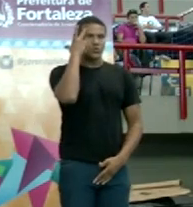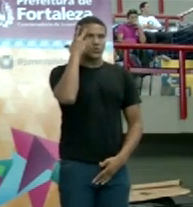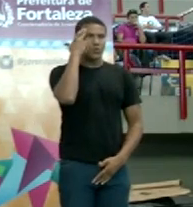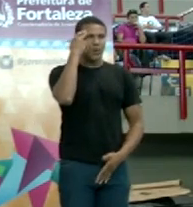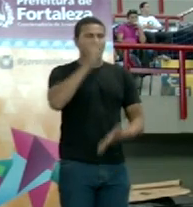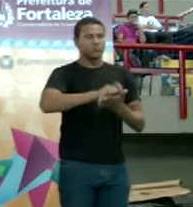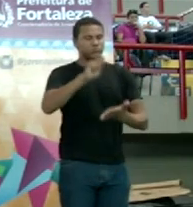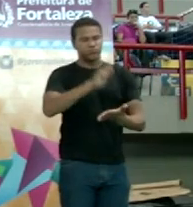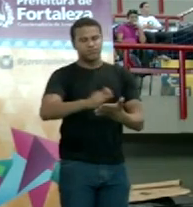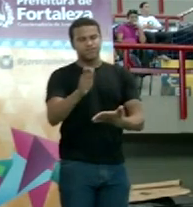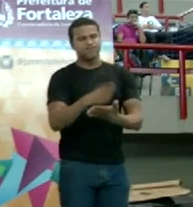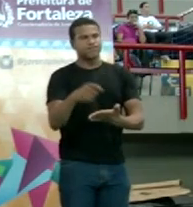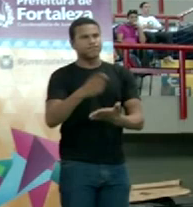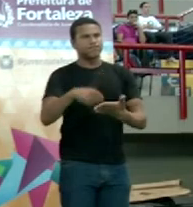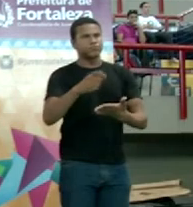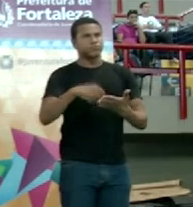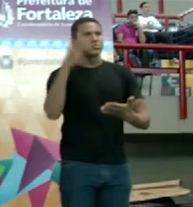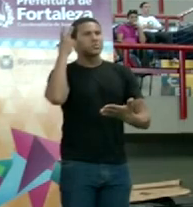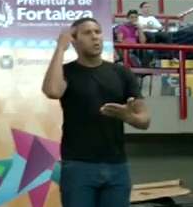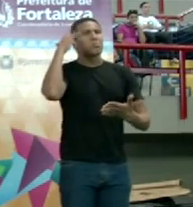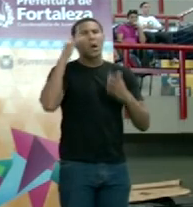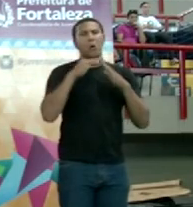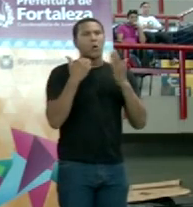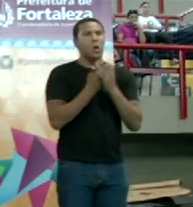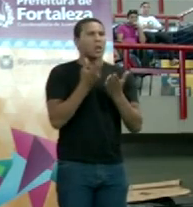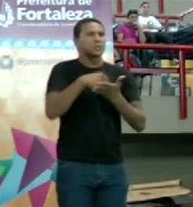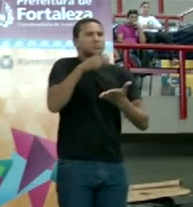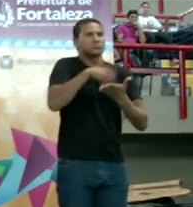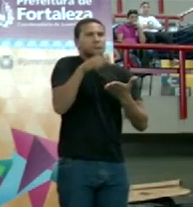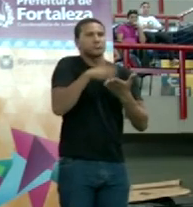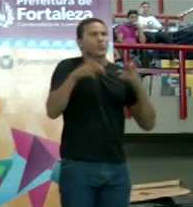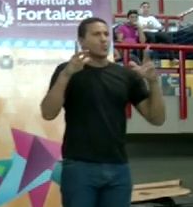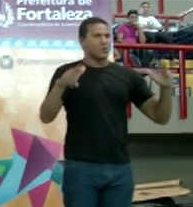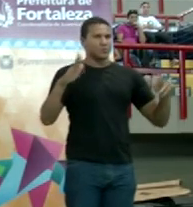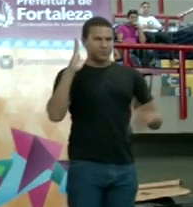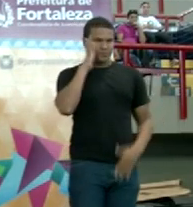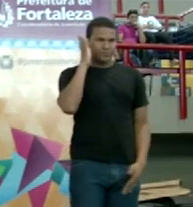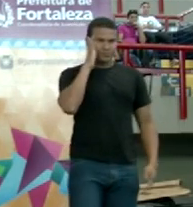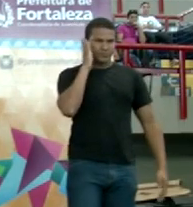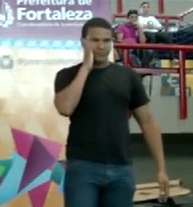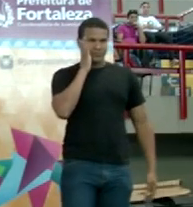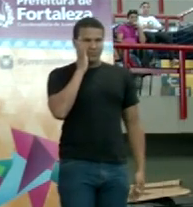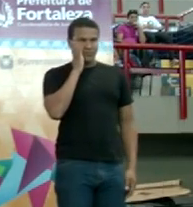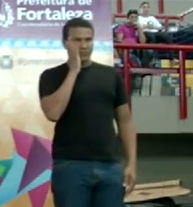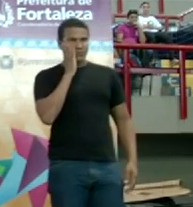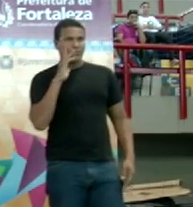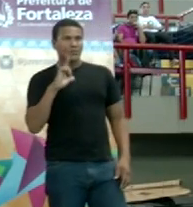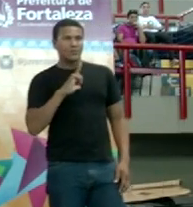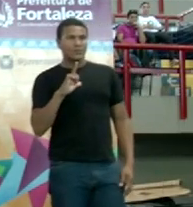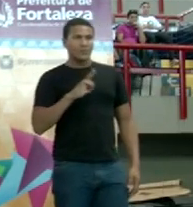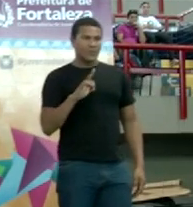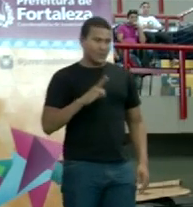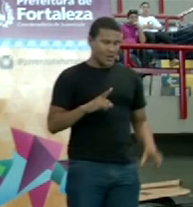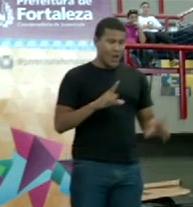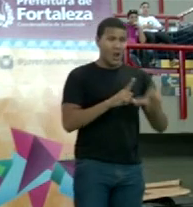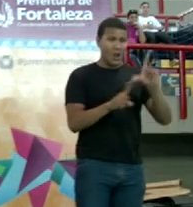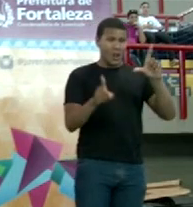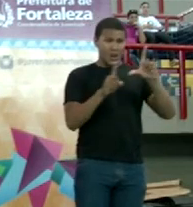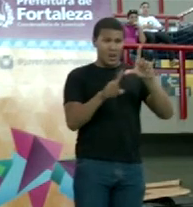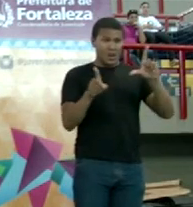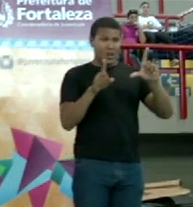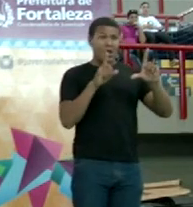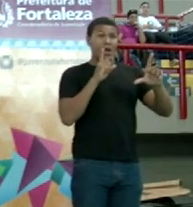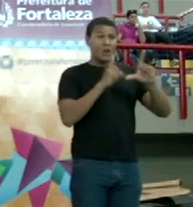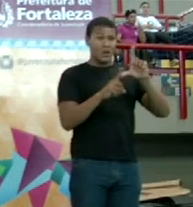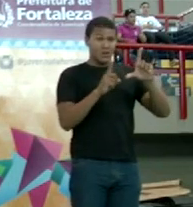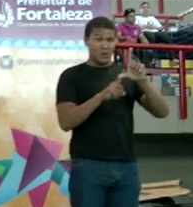contrário, pode escrever com a sua letra cursiva, sua letra normal. Letra feia não é sinônimo de